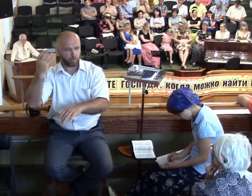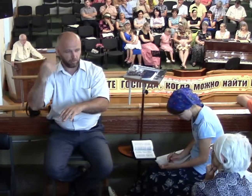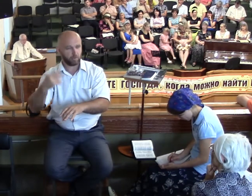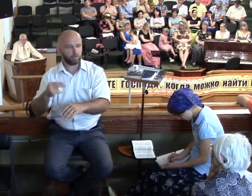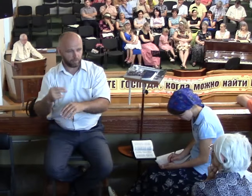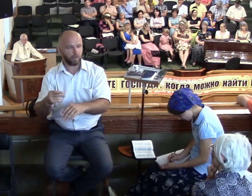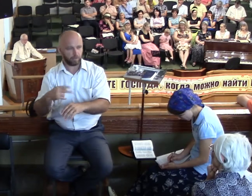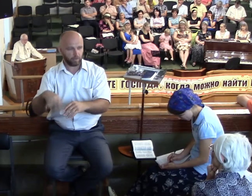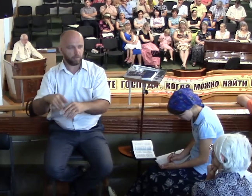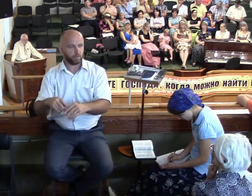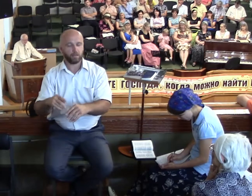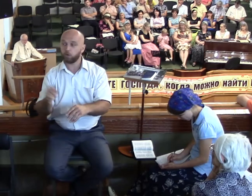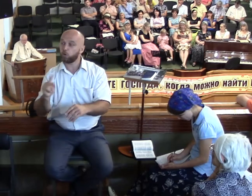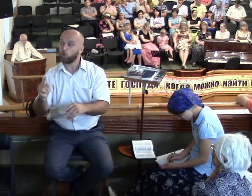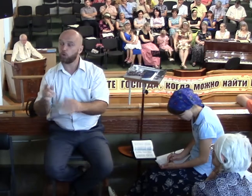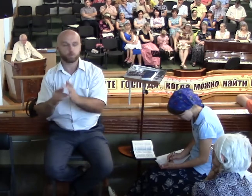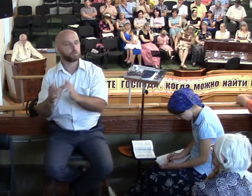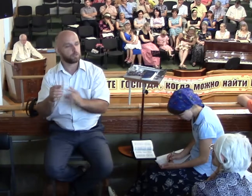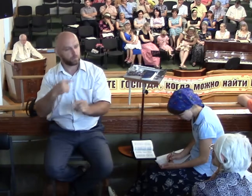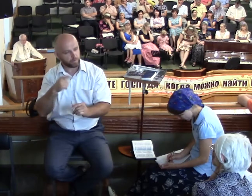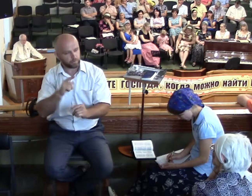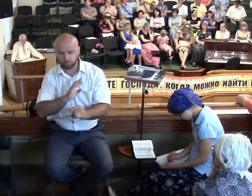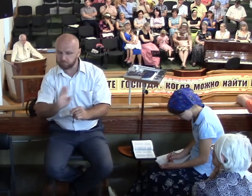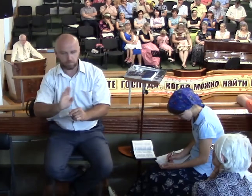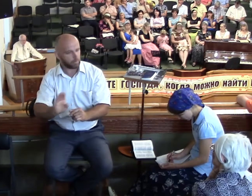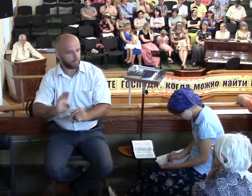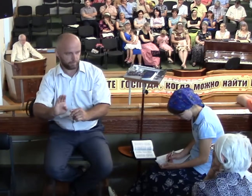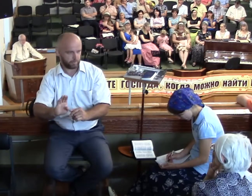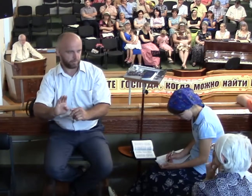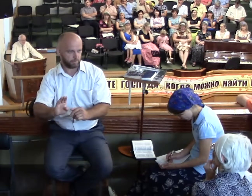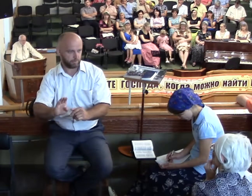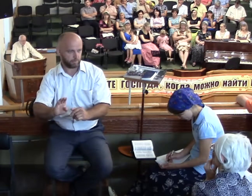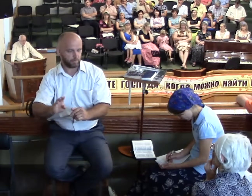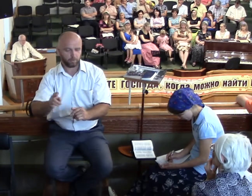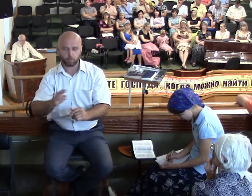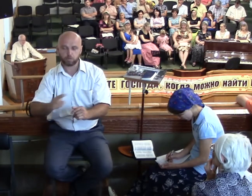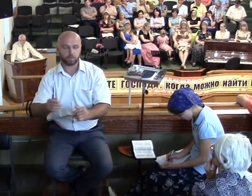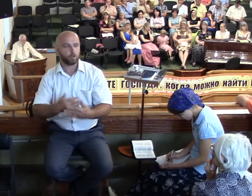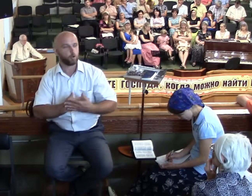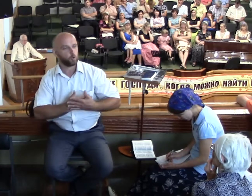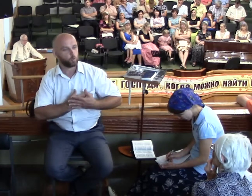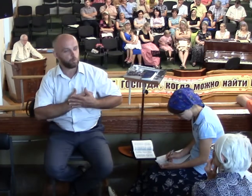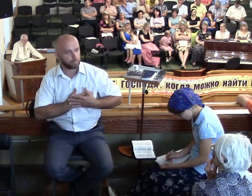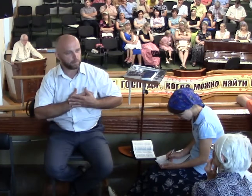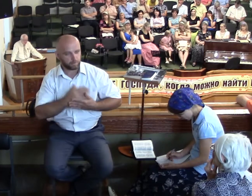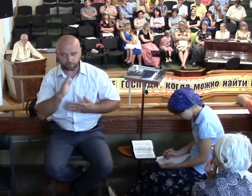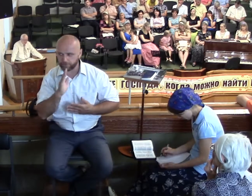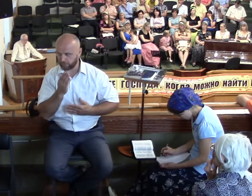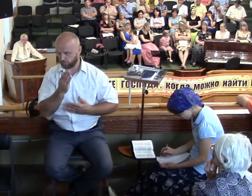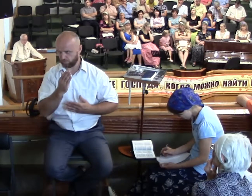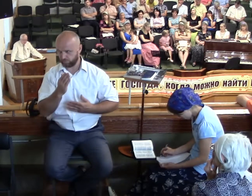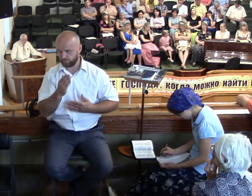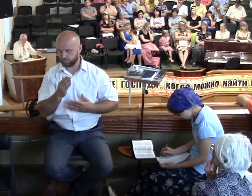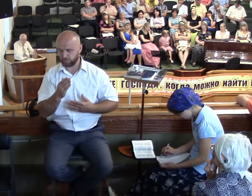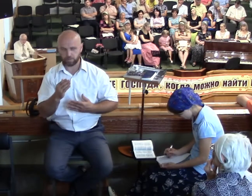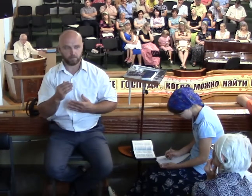учеников. Но Христос сказал, не знаете, какого вы духа. Друзья, и любить в этот момент было очень